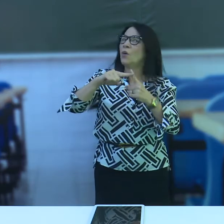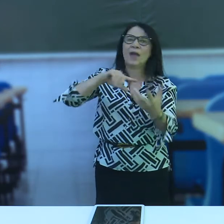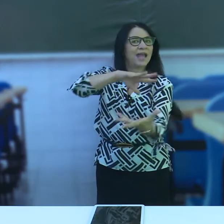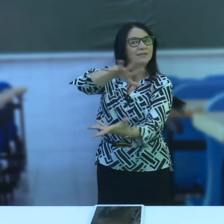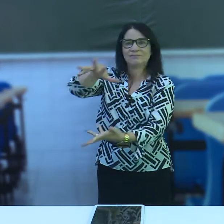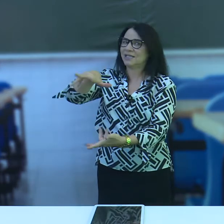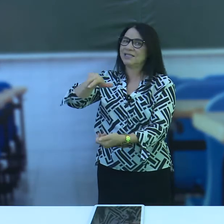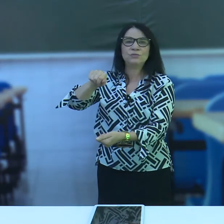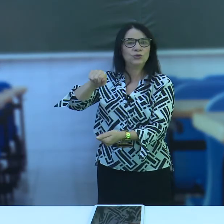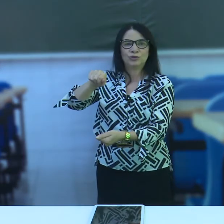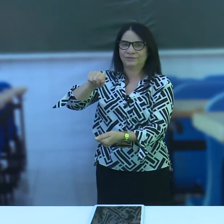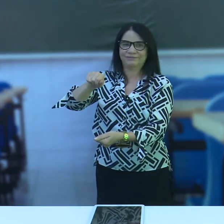não é desse mundo.